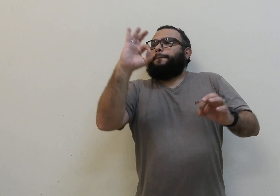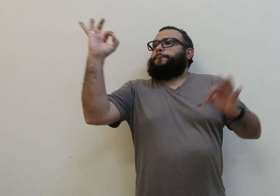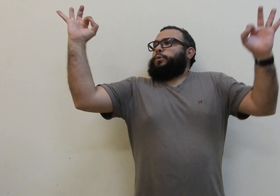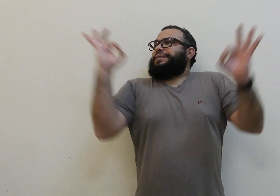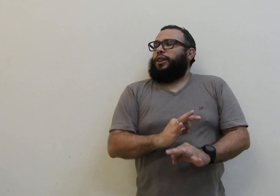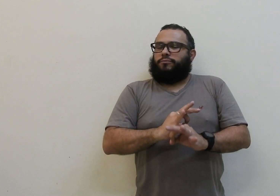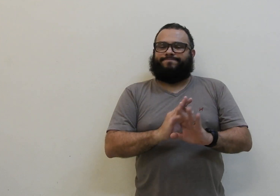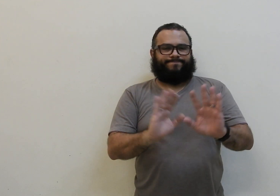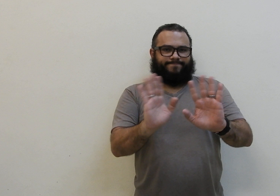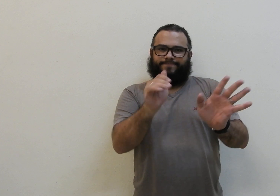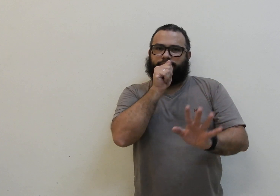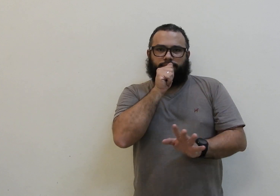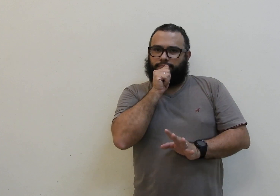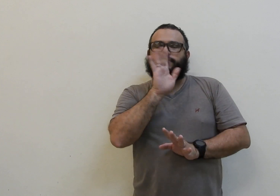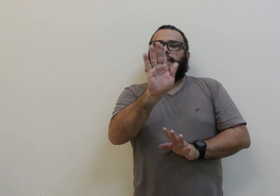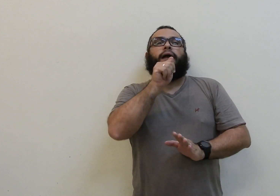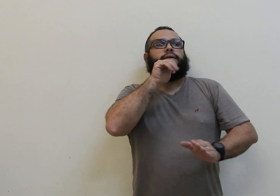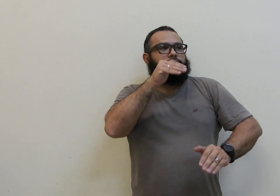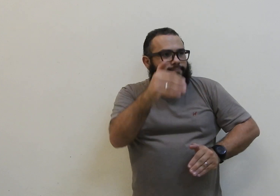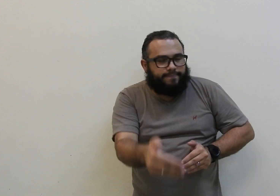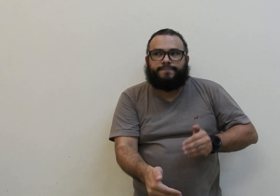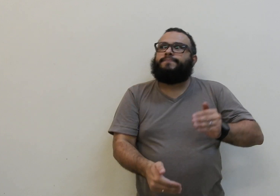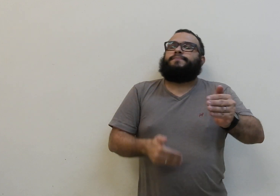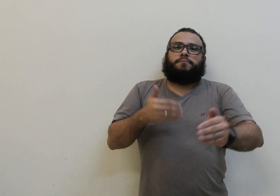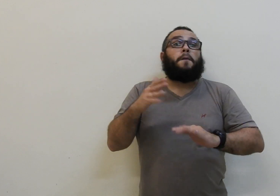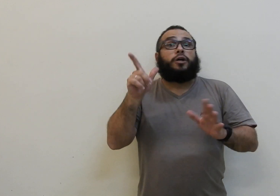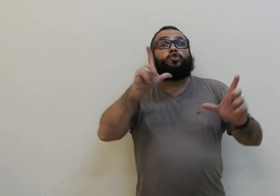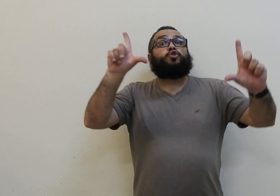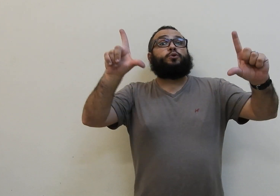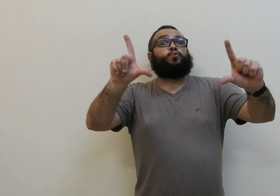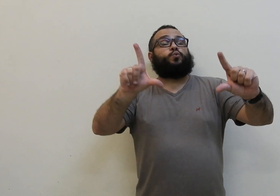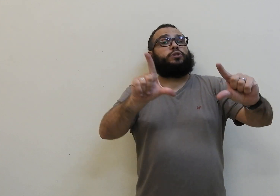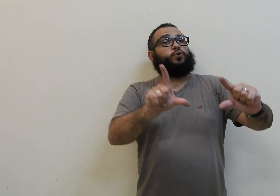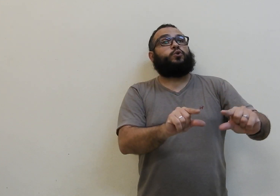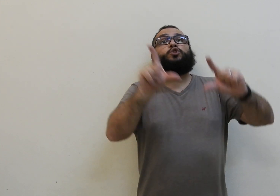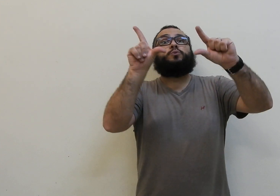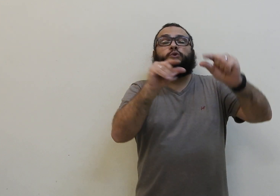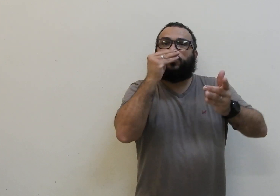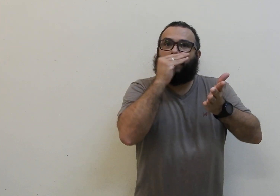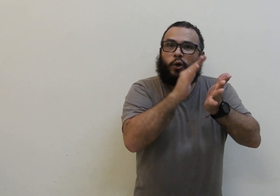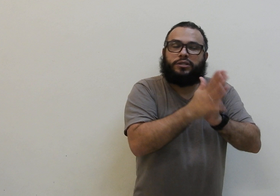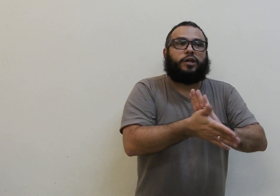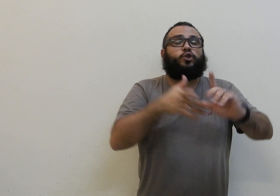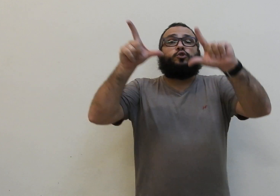legislação. A gente não pode dizer que está tudo resolvido e que 100% foi solucionado. Mas os